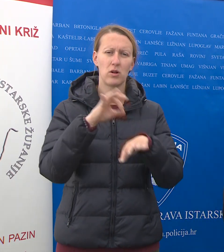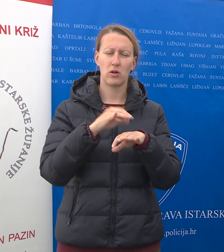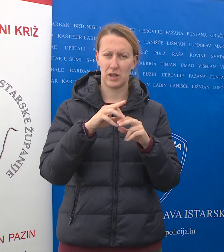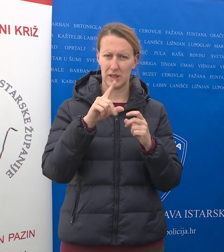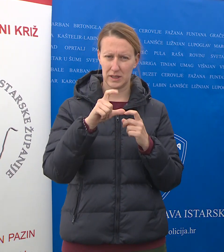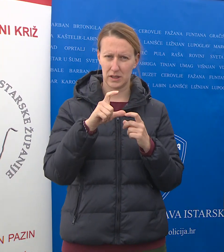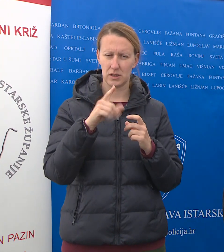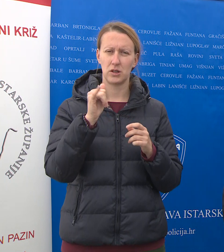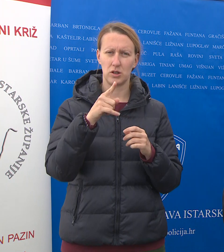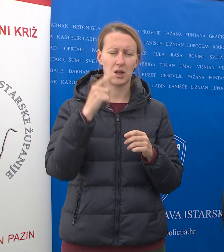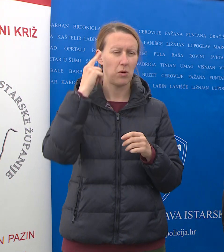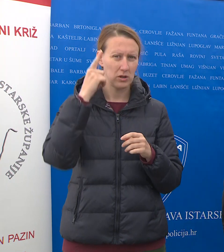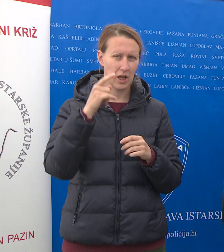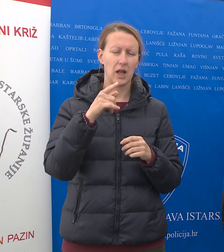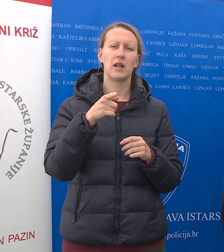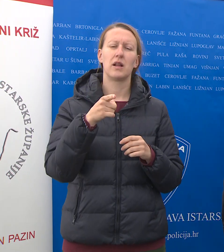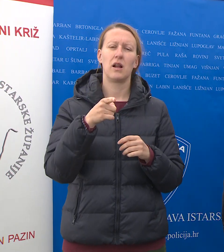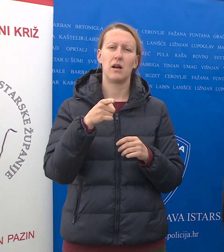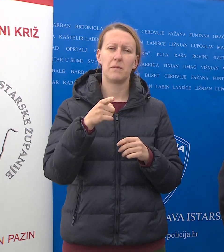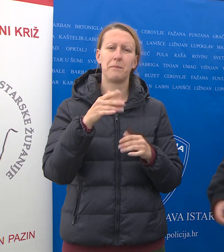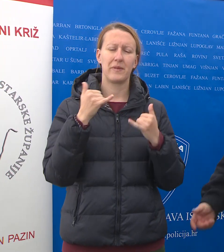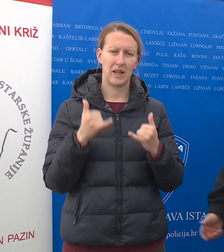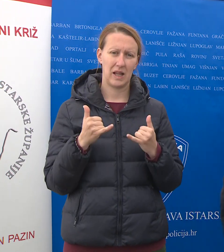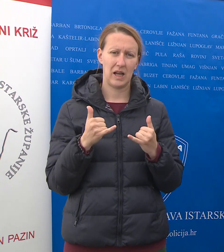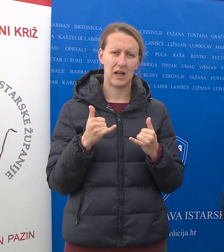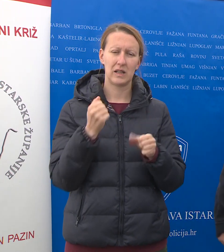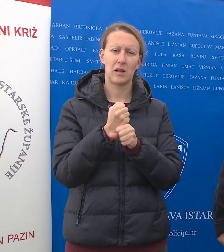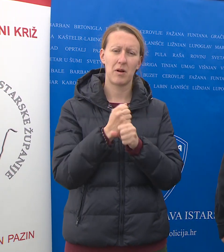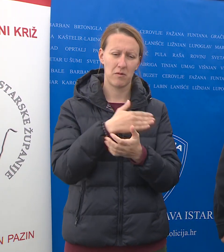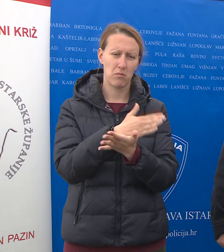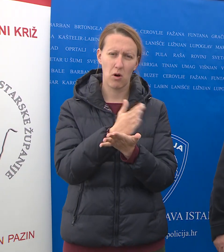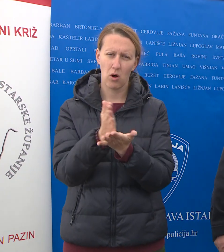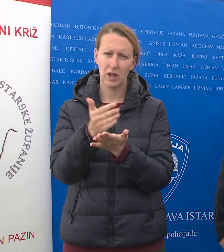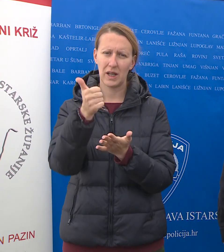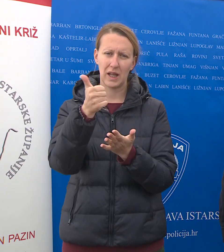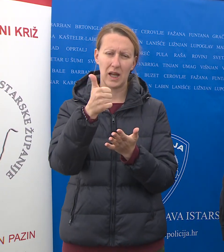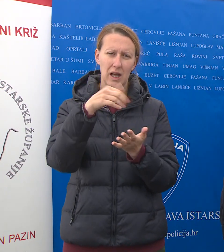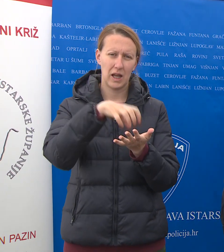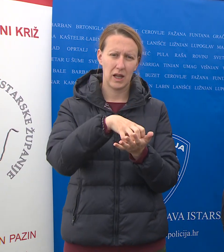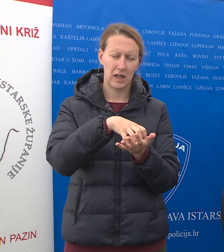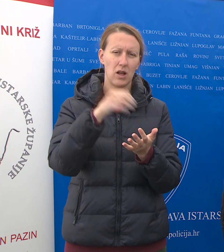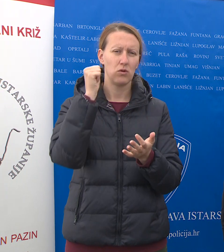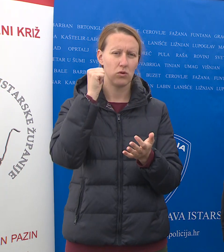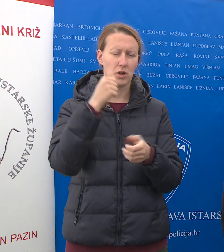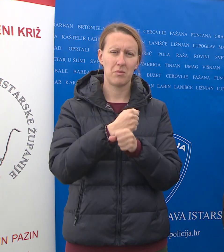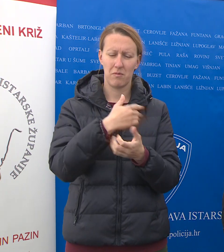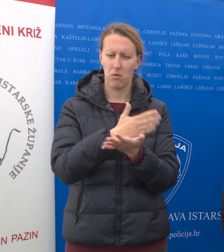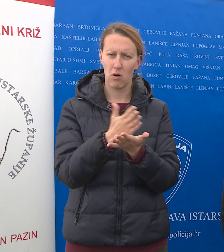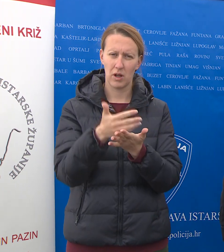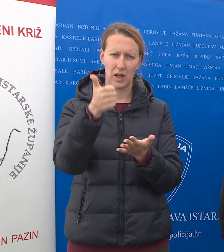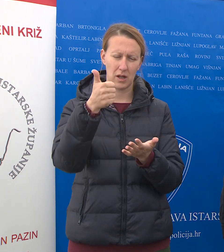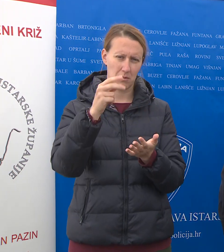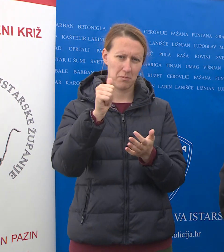doktorica Hrstić nas je podsjetila, znači, danas je izvršena raspodjela jednog kontingenta, jučer je izvršena